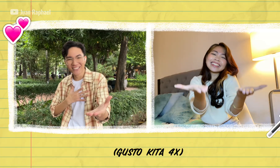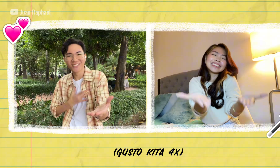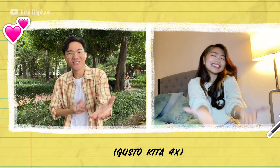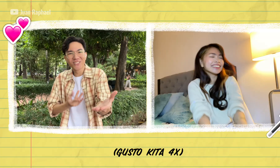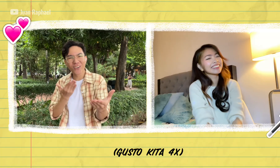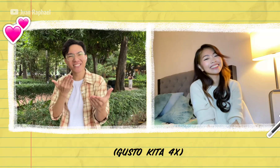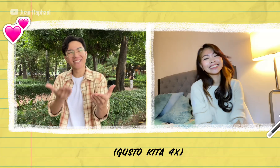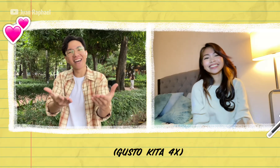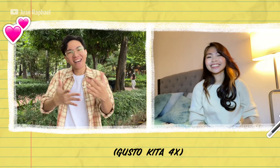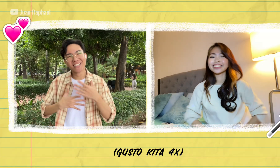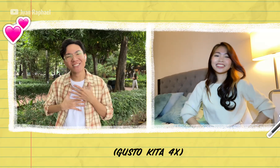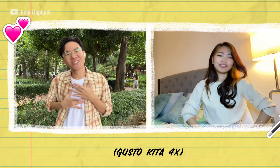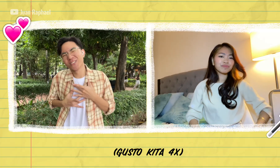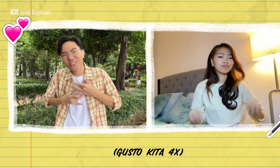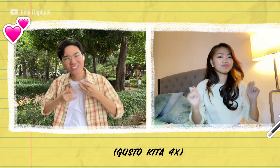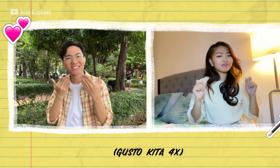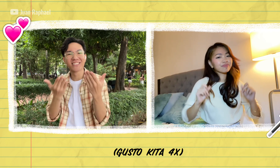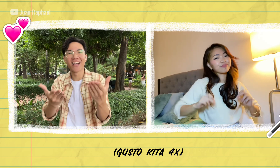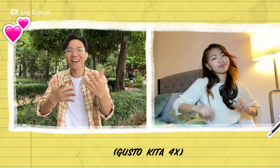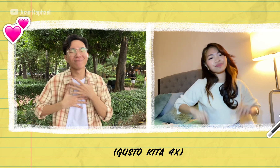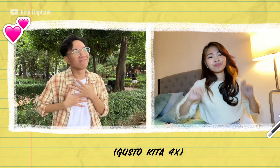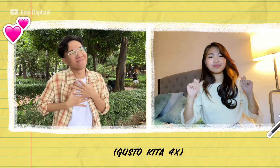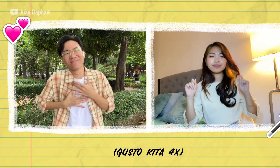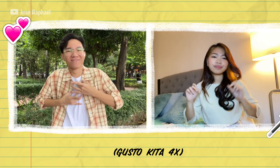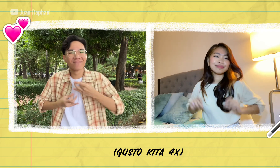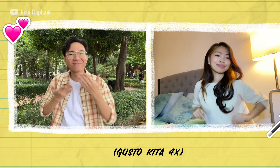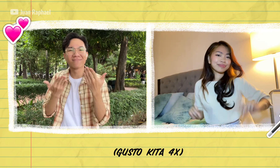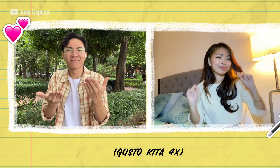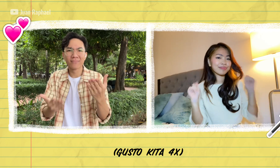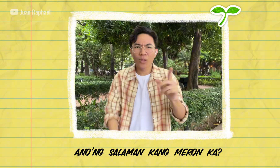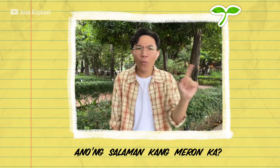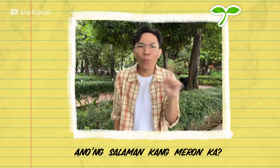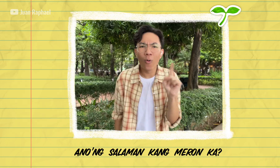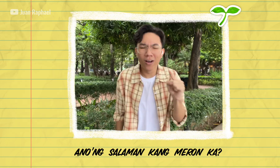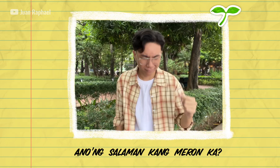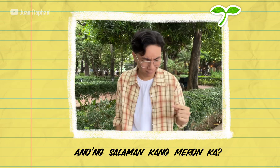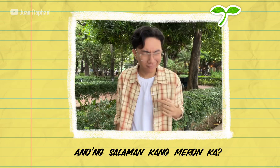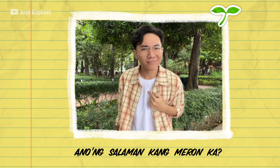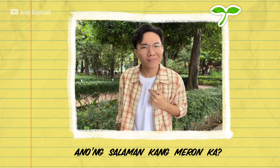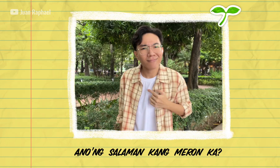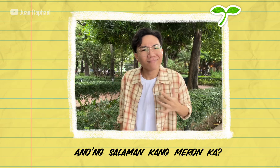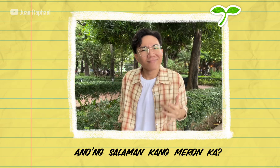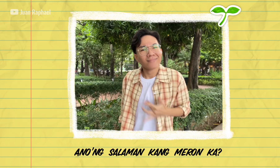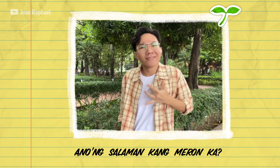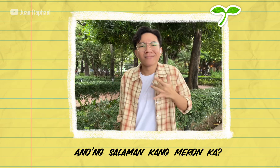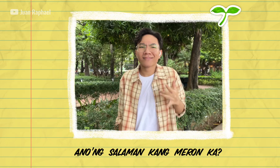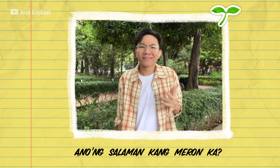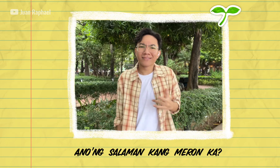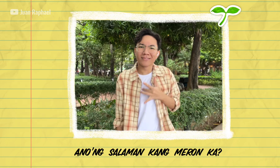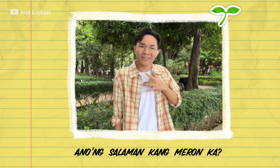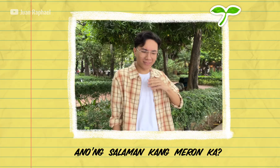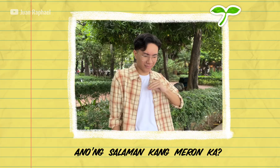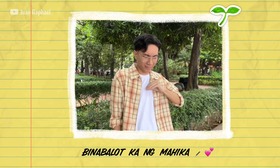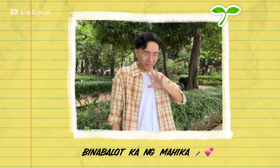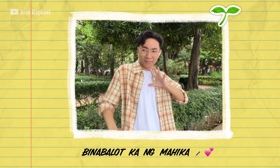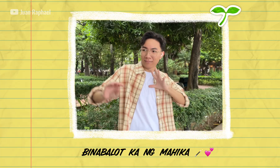Gusto kita, gusto kita, gusto kita. Anong salamang kang meron ka, binabalot